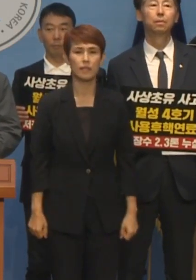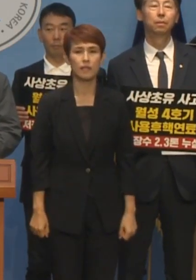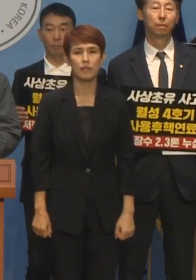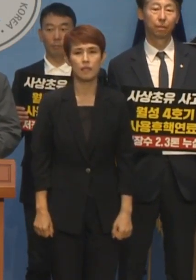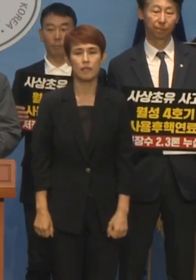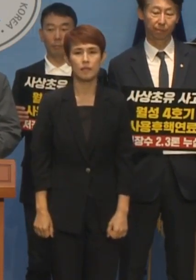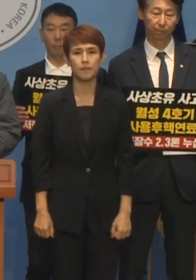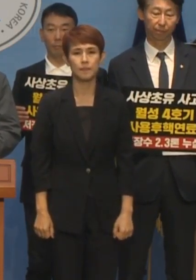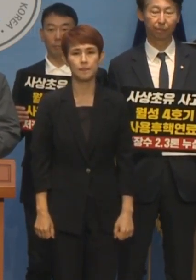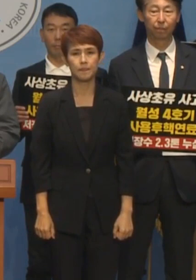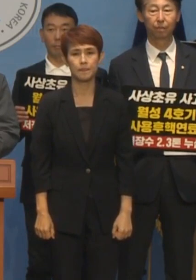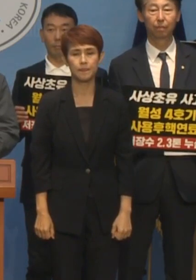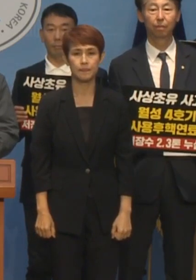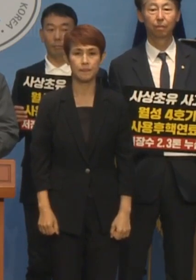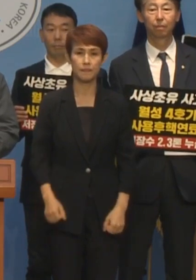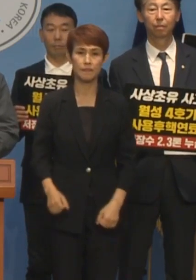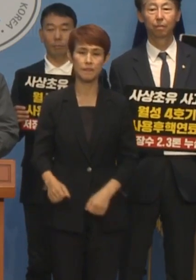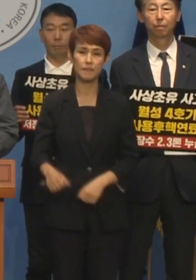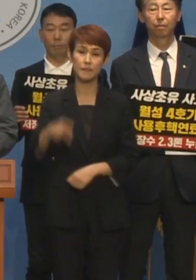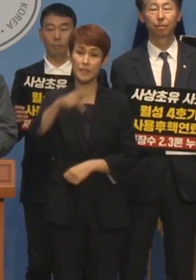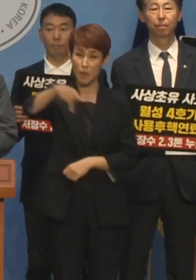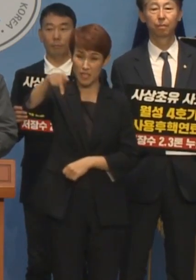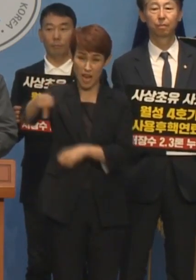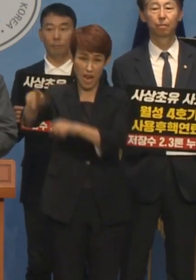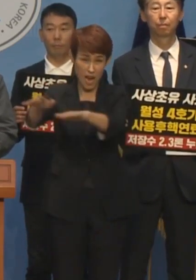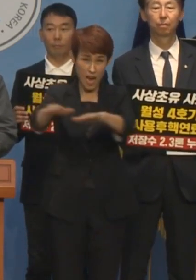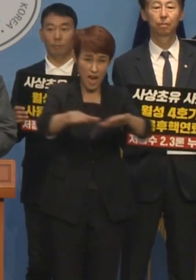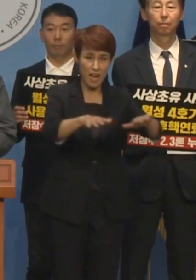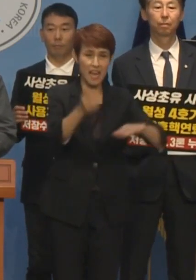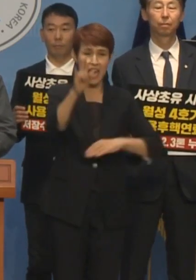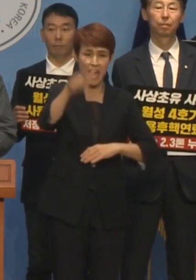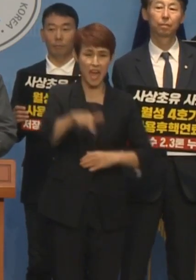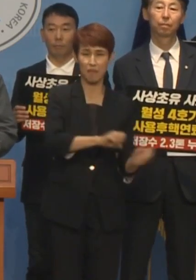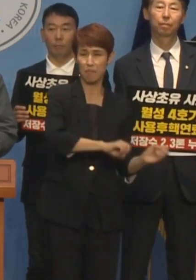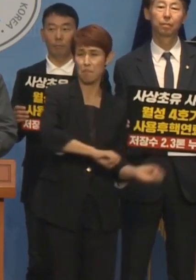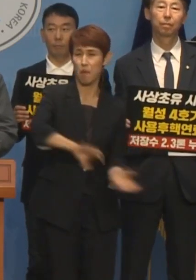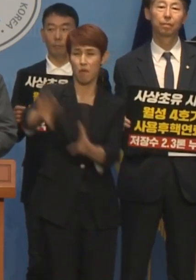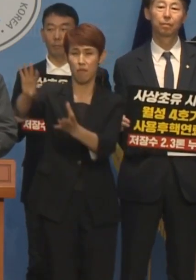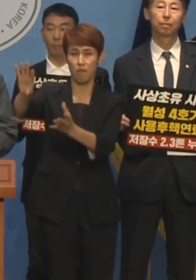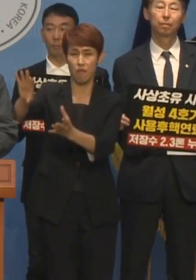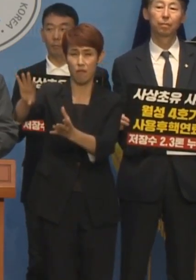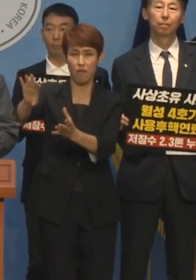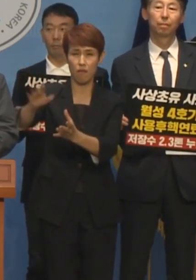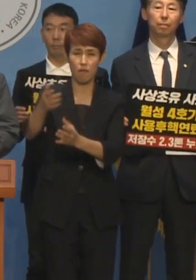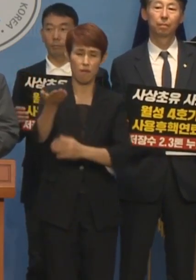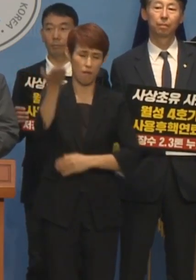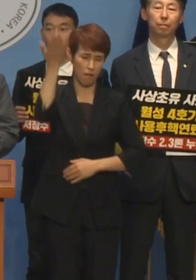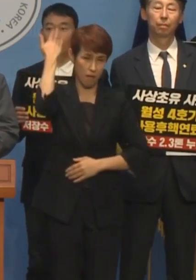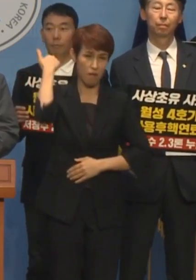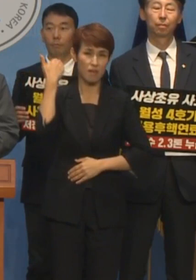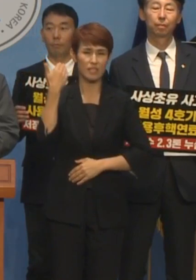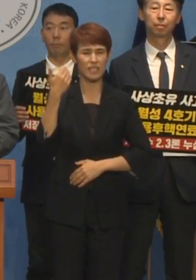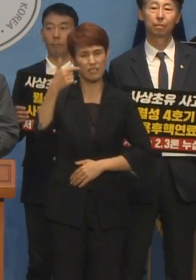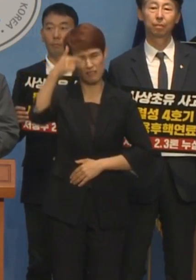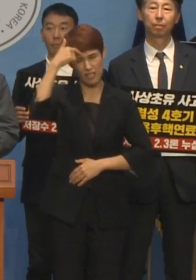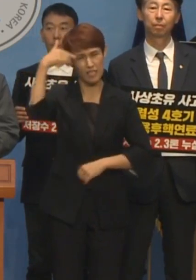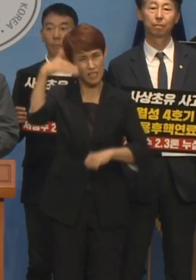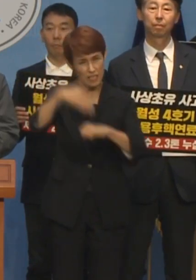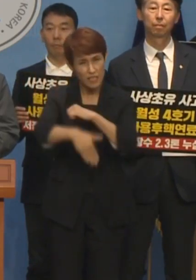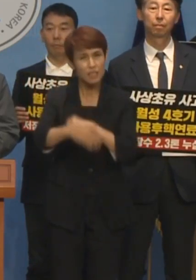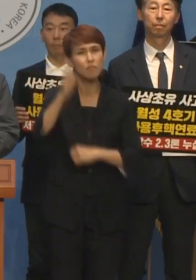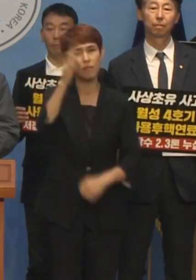한수원과 원안위는 태평양에 핵물질을 갖다 버리던 수십 년 전 20세기 사고방식에 머물러 있는 것